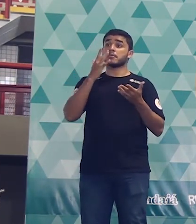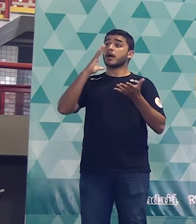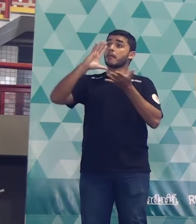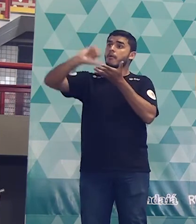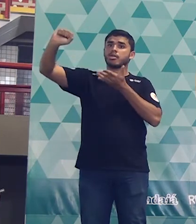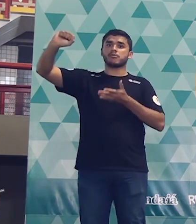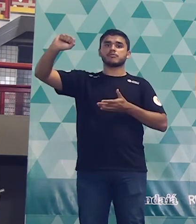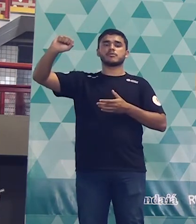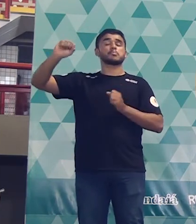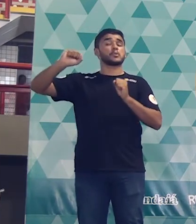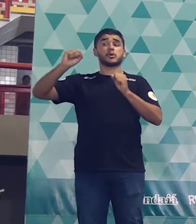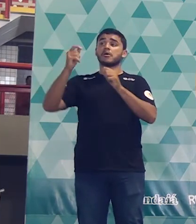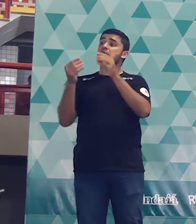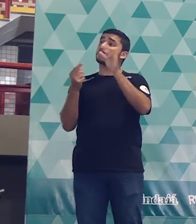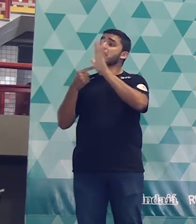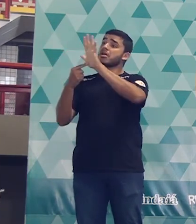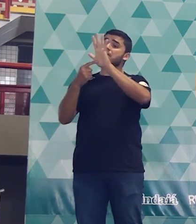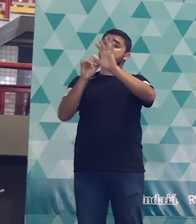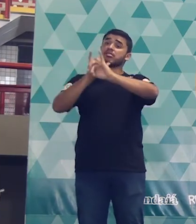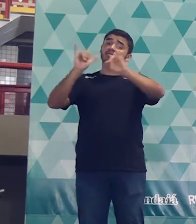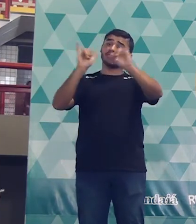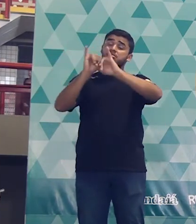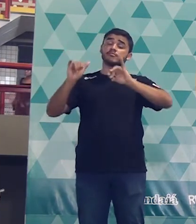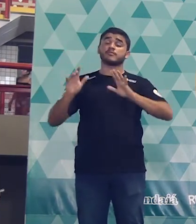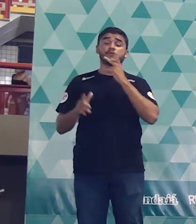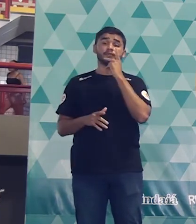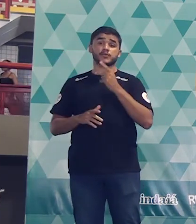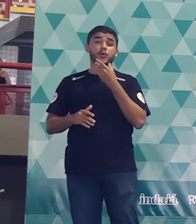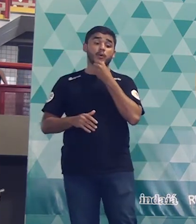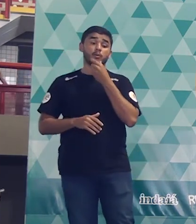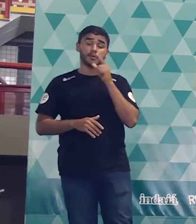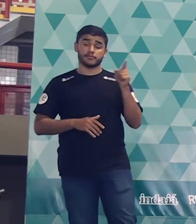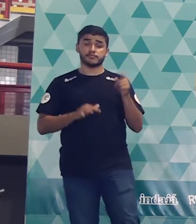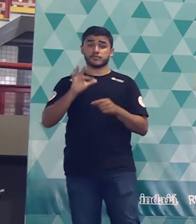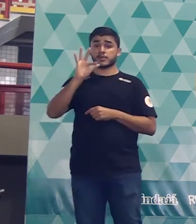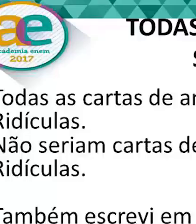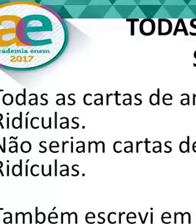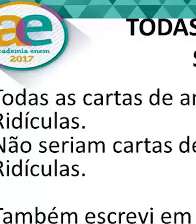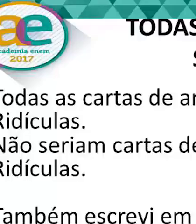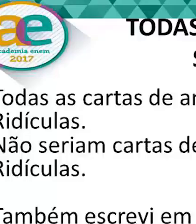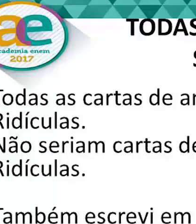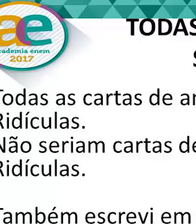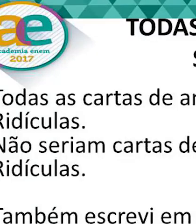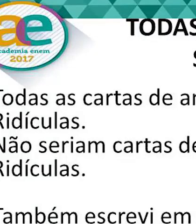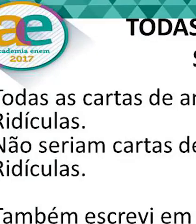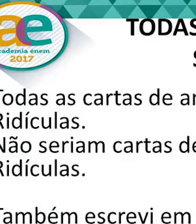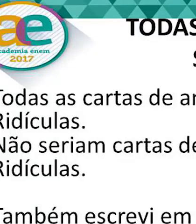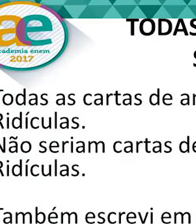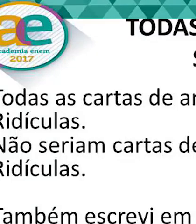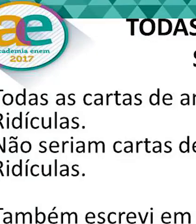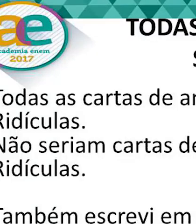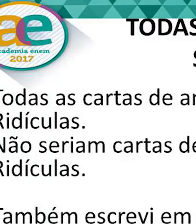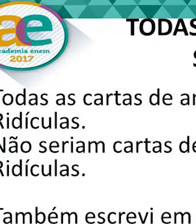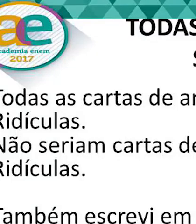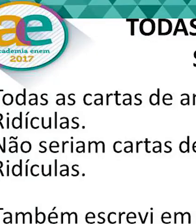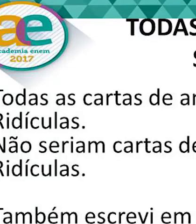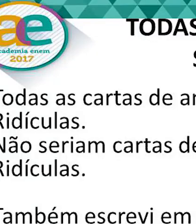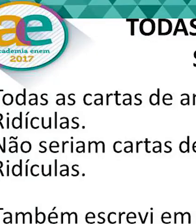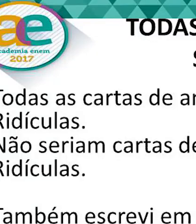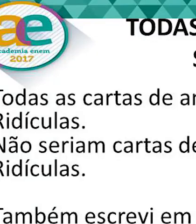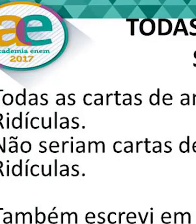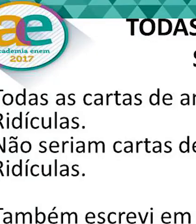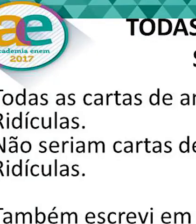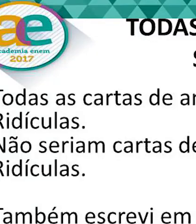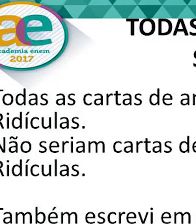né? Fernando Pessoa, poeta português, dizia o seguinte, vamos ler aí, ó. Todas as cartas de amor são